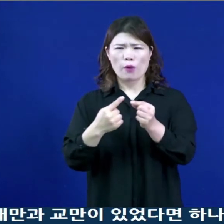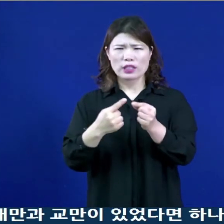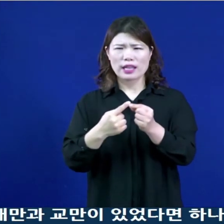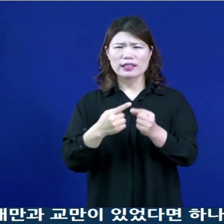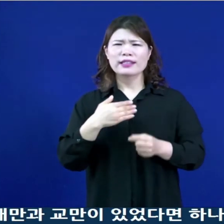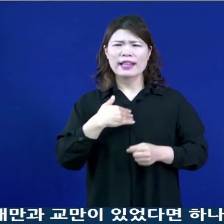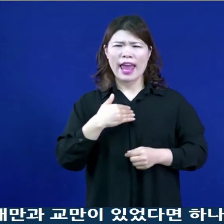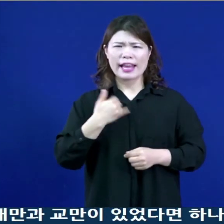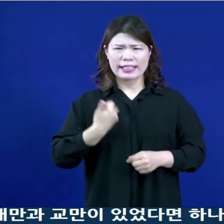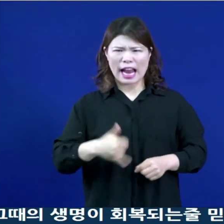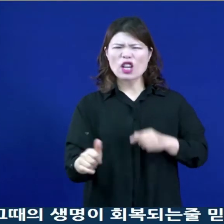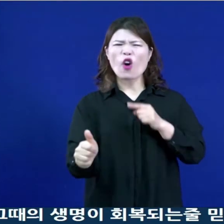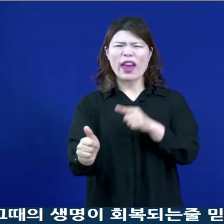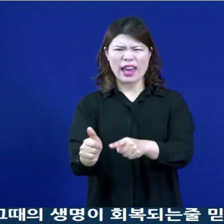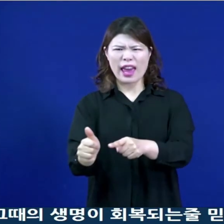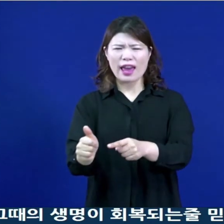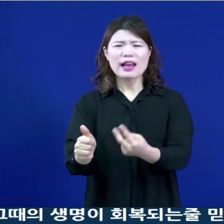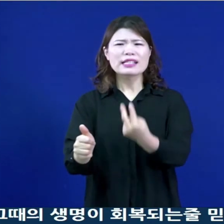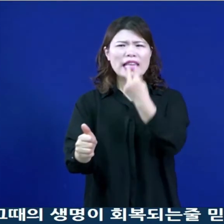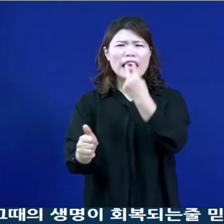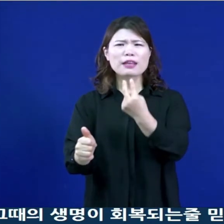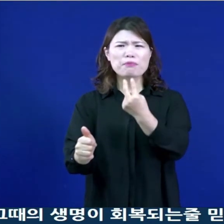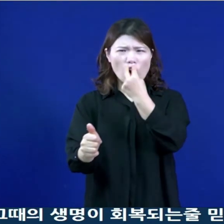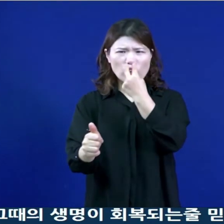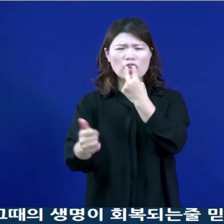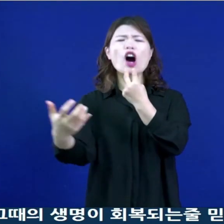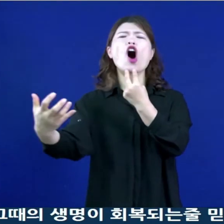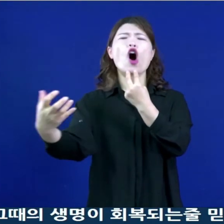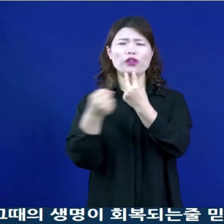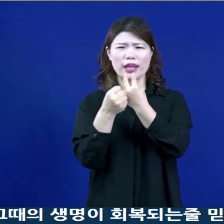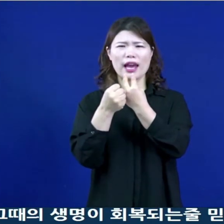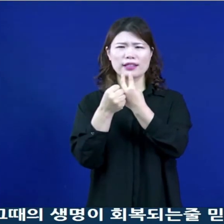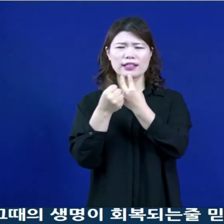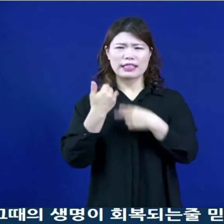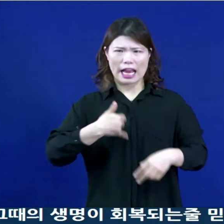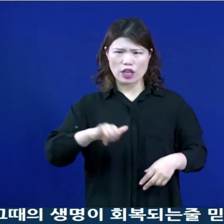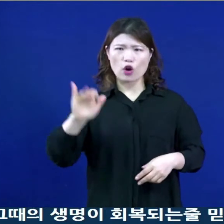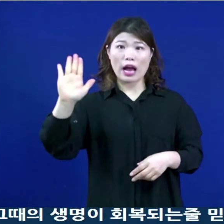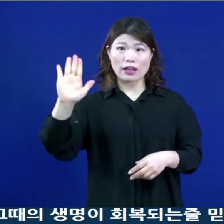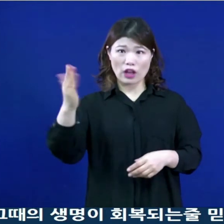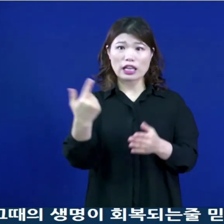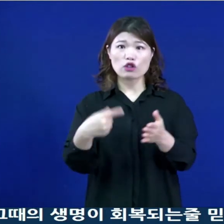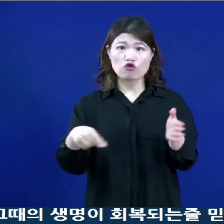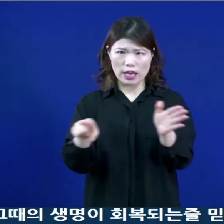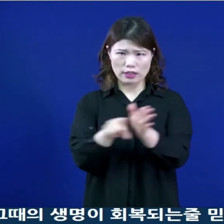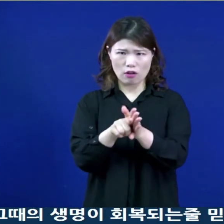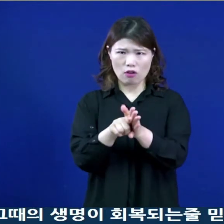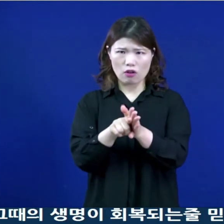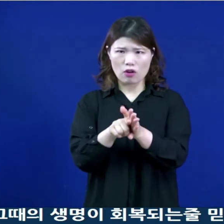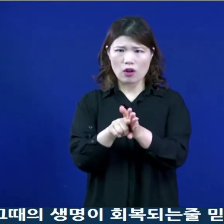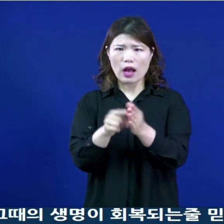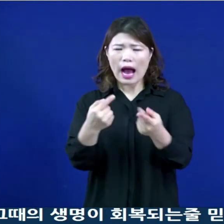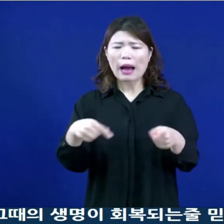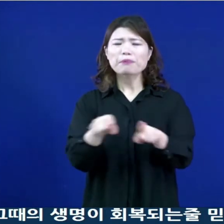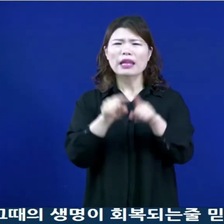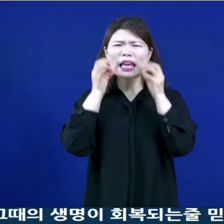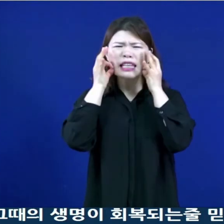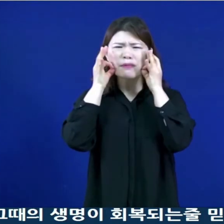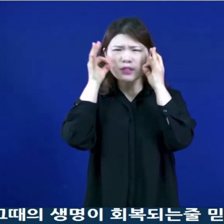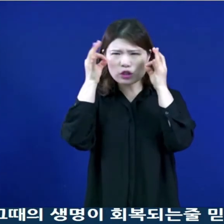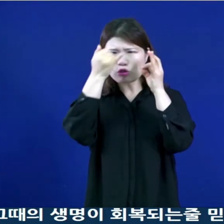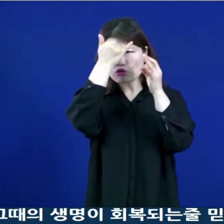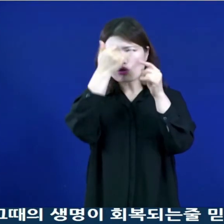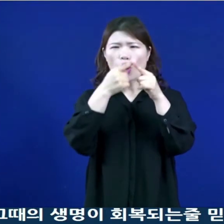하는 그런 자녀들이 될 수 있도록 그들의 신앙을 위해서 함께 힘쓰는 충현교회와 우리